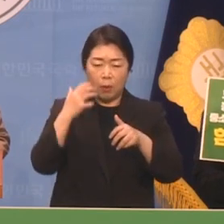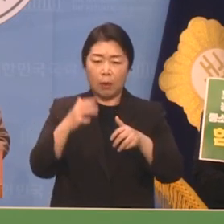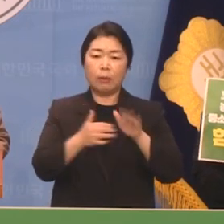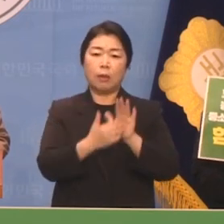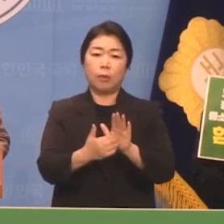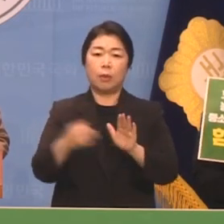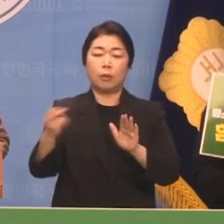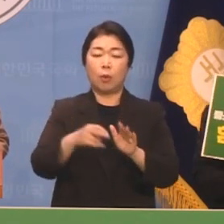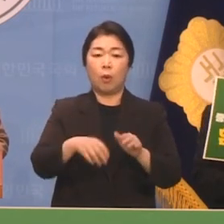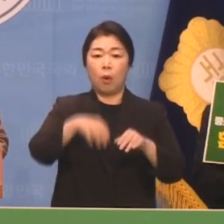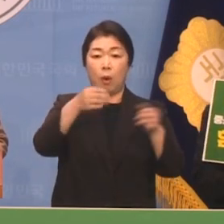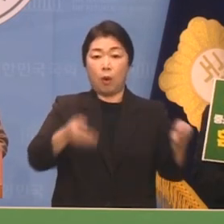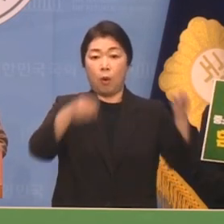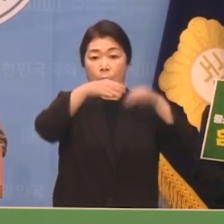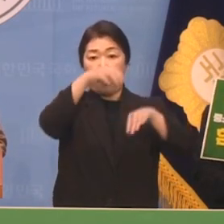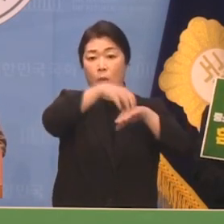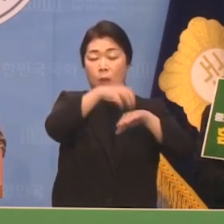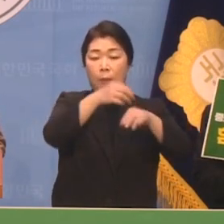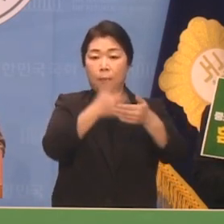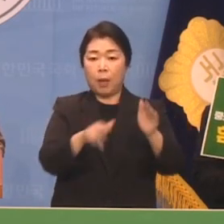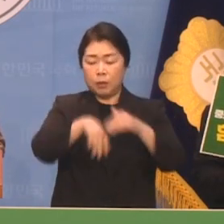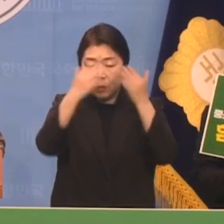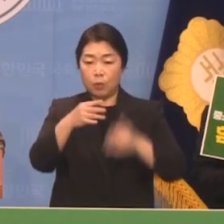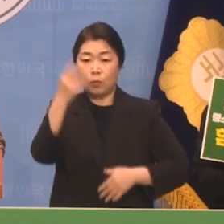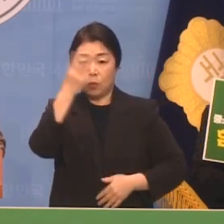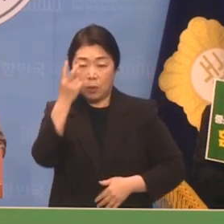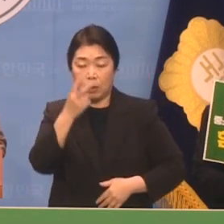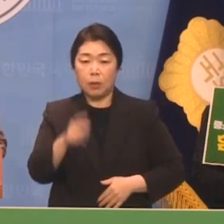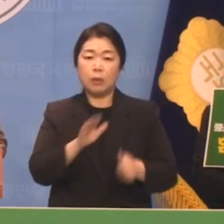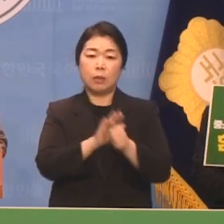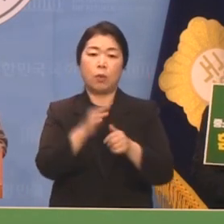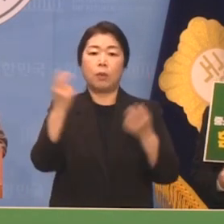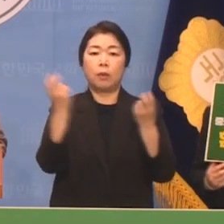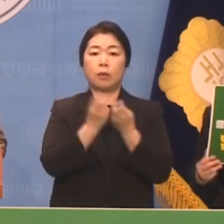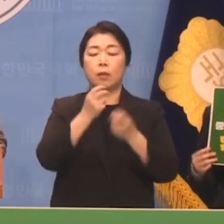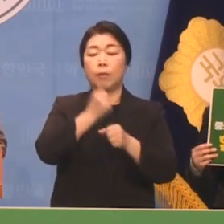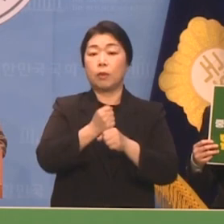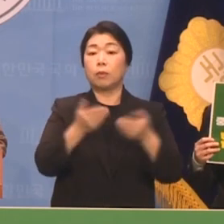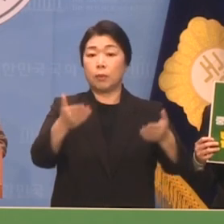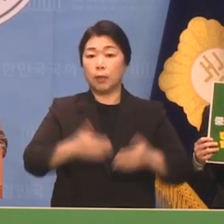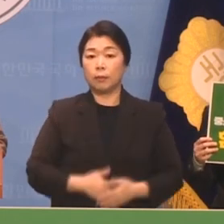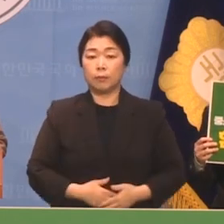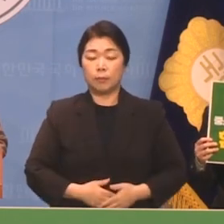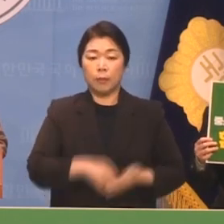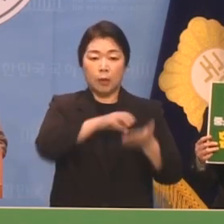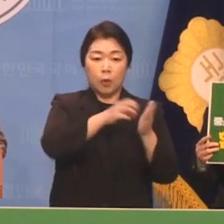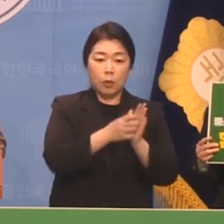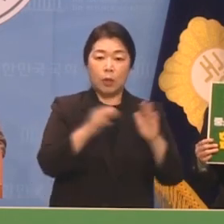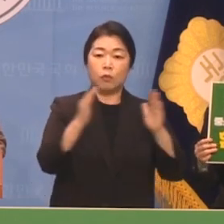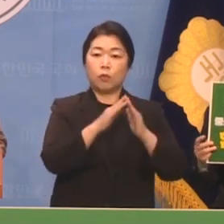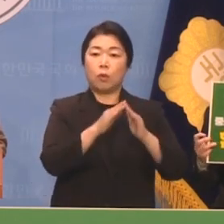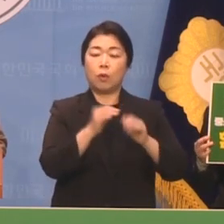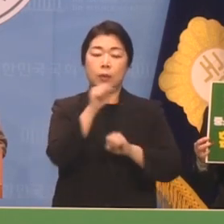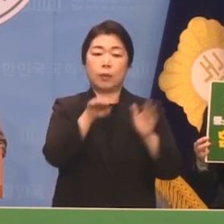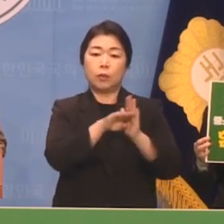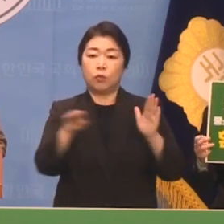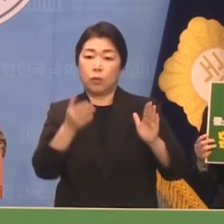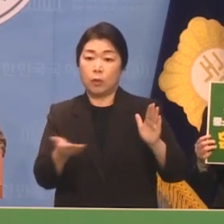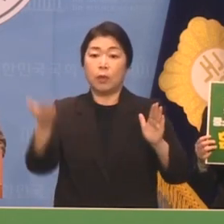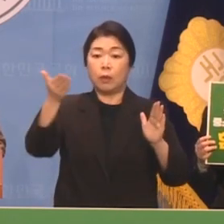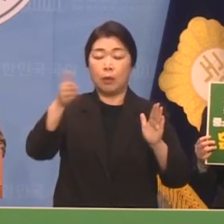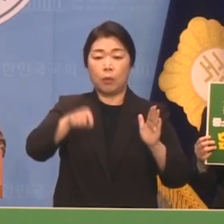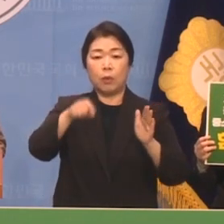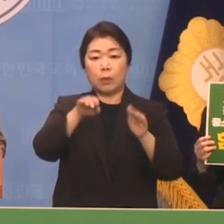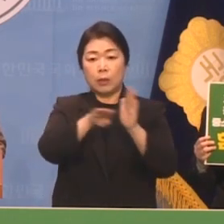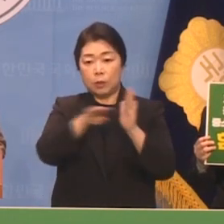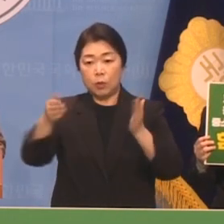옥탄방 전수조사를 실시하여 지원 대책을 마련하겠습니다. 적정주거 기준을 상향하고 그 기준에 맞출